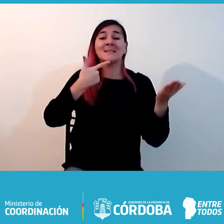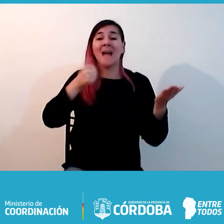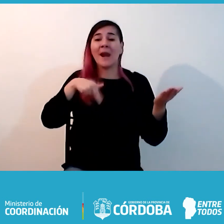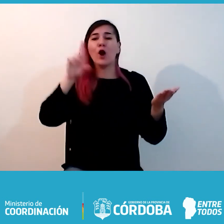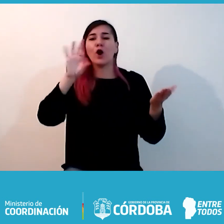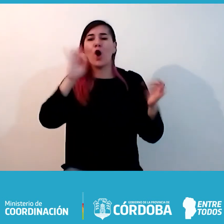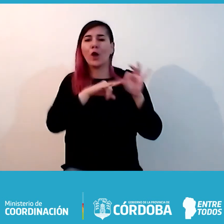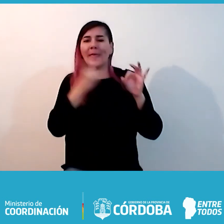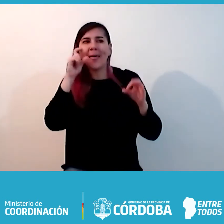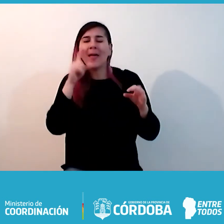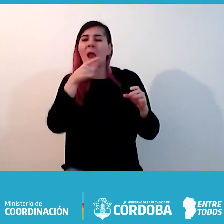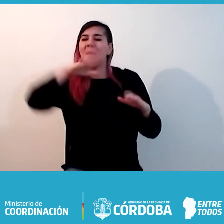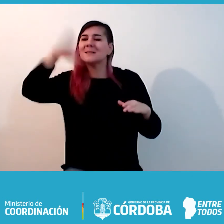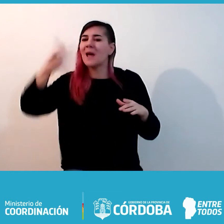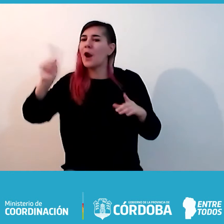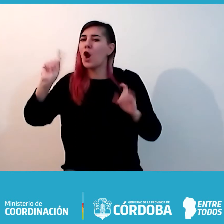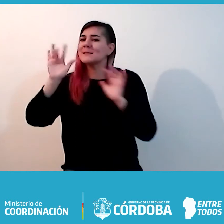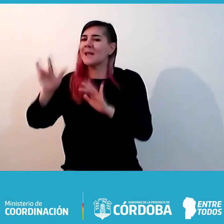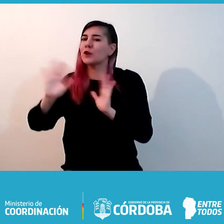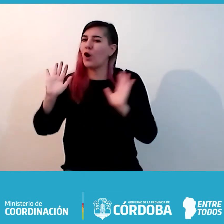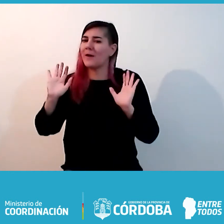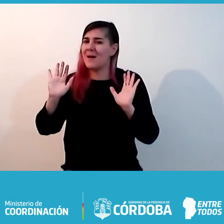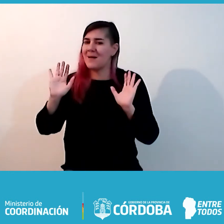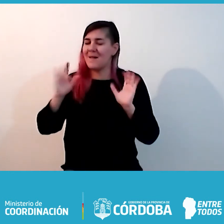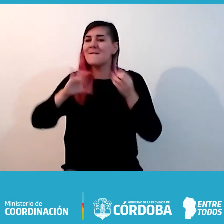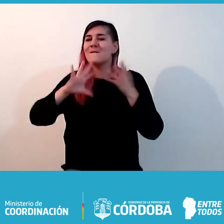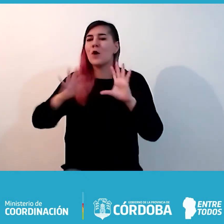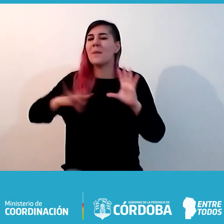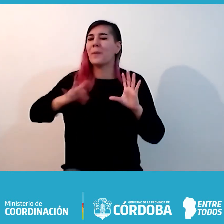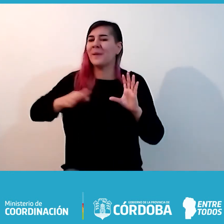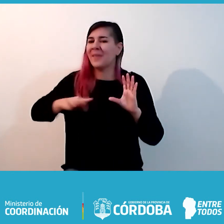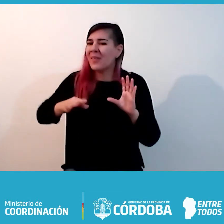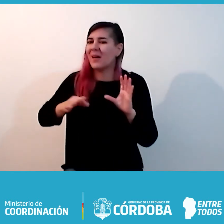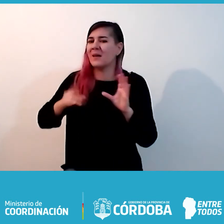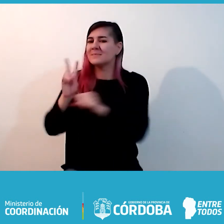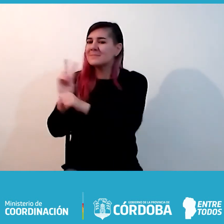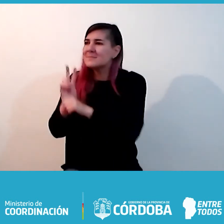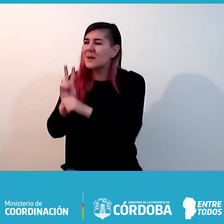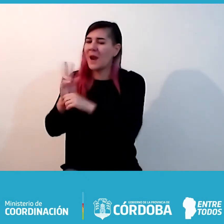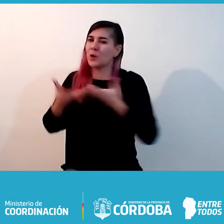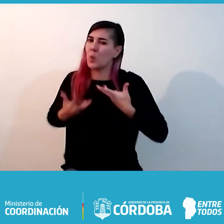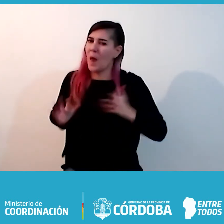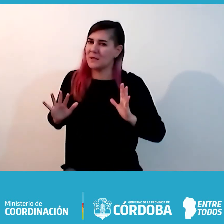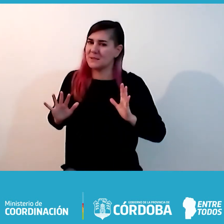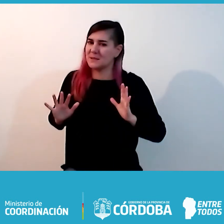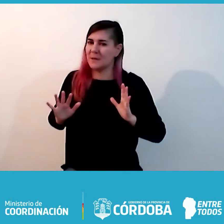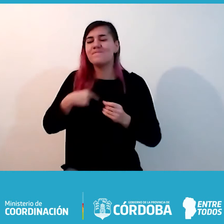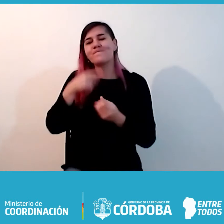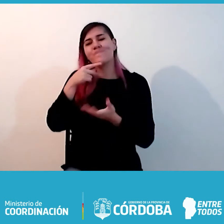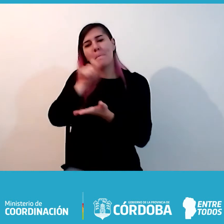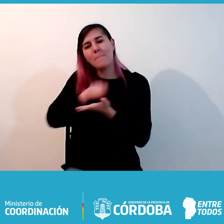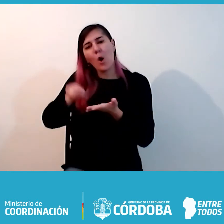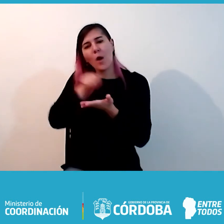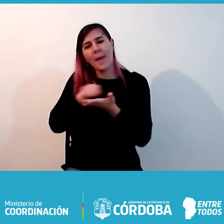exclama. Procede a leerle un relato sobre la forma de vida y la vulnerabilidad de la naturaleza. Entre otras consideraciones, el poema manifiesta